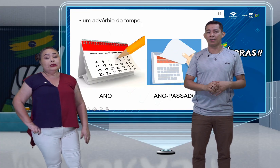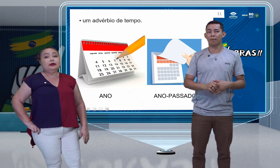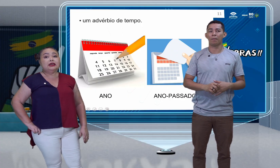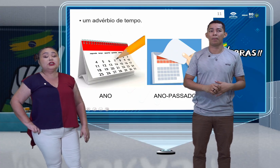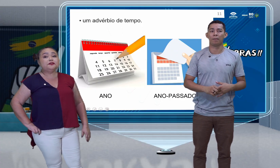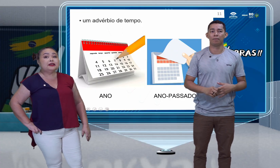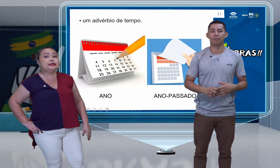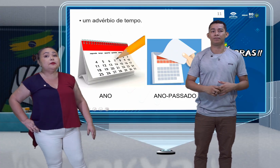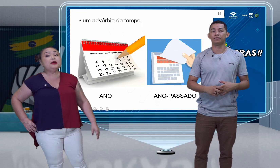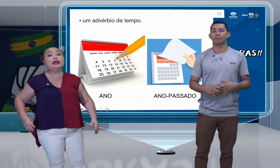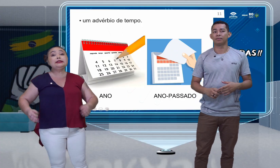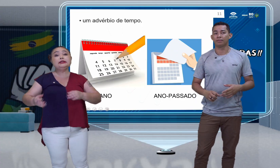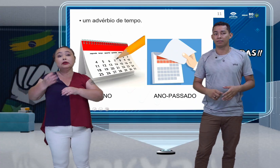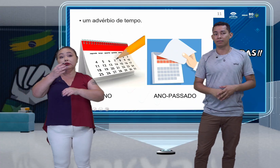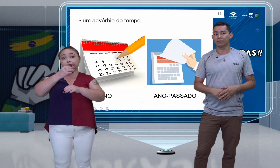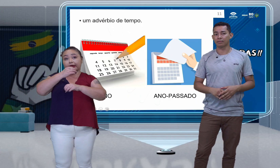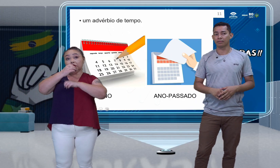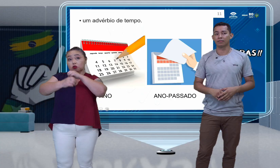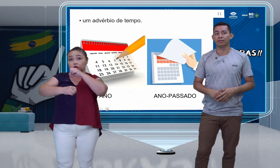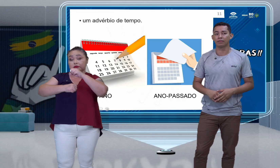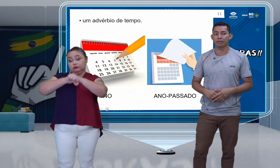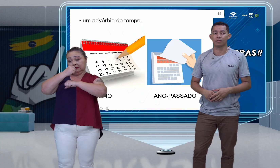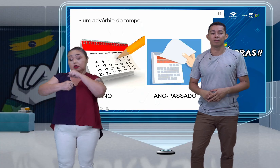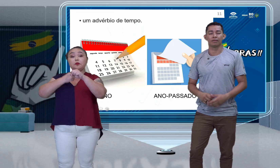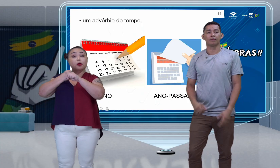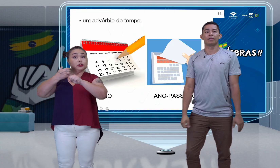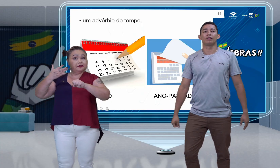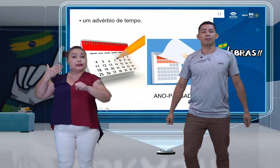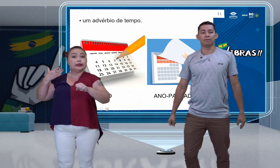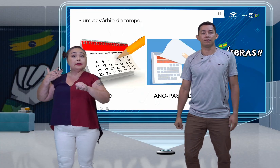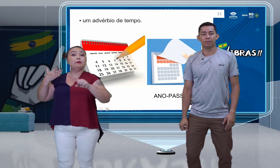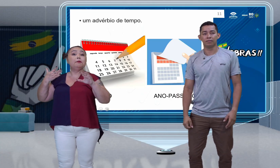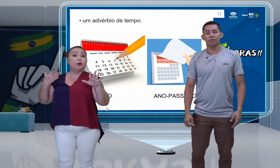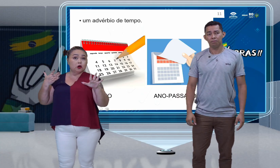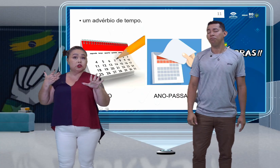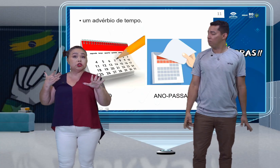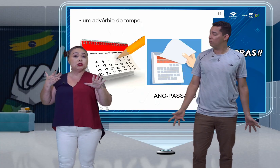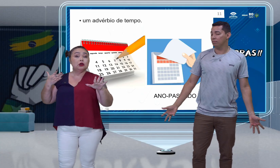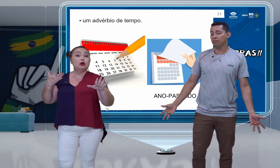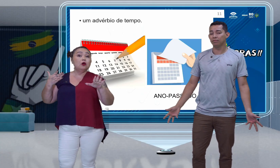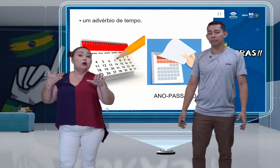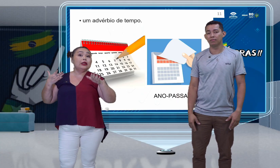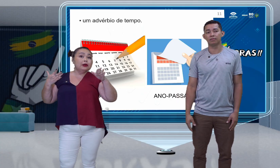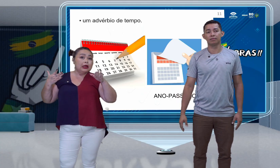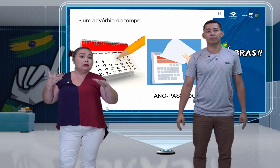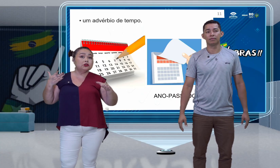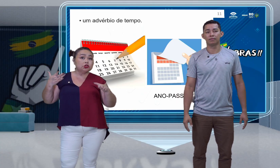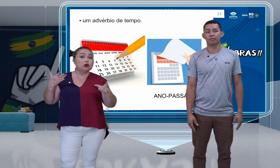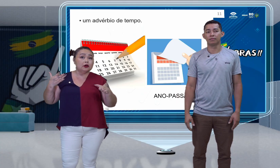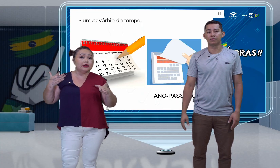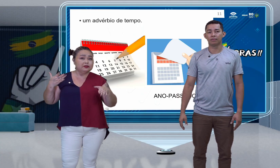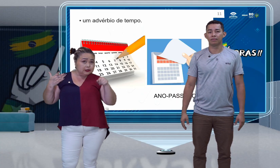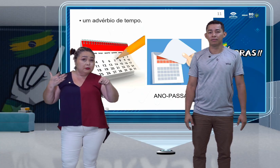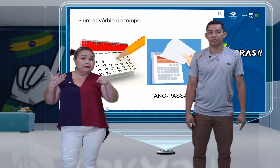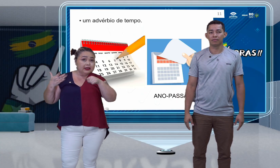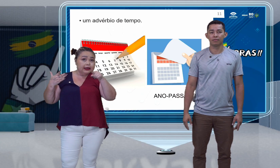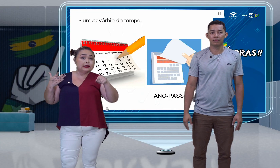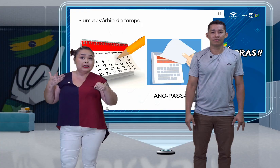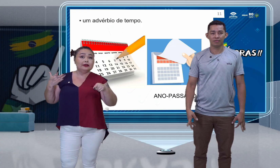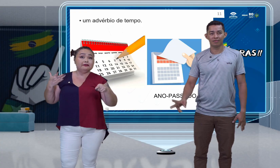maneira de fazer. Esse ano que passou, eu posso fazer? Pode. Lembra na aula de história? Vocês vão me ver lá na telinha